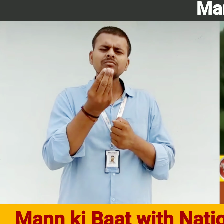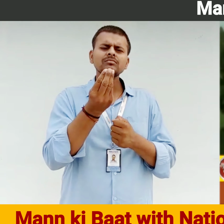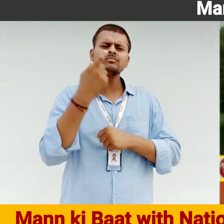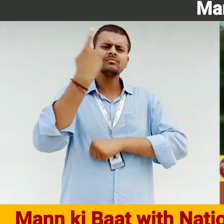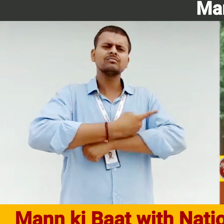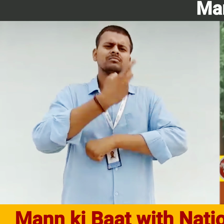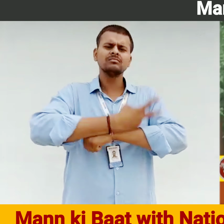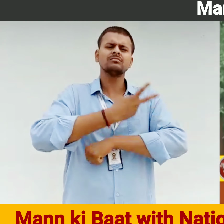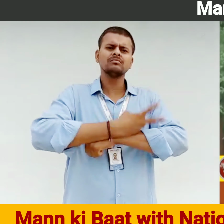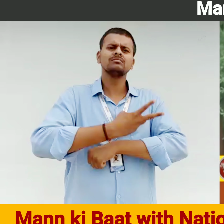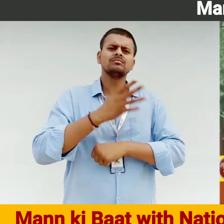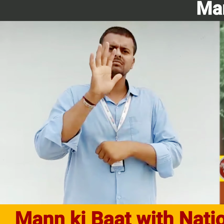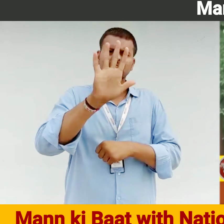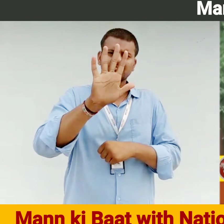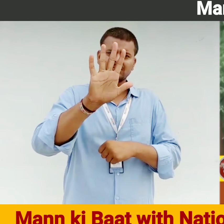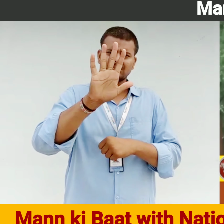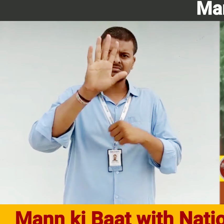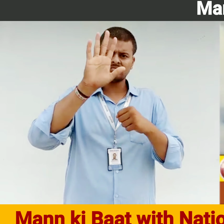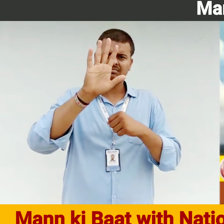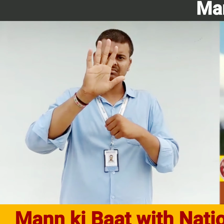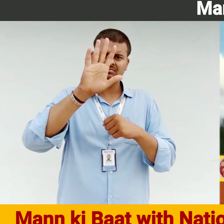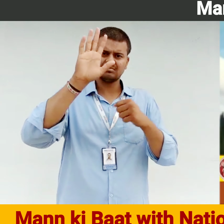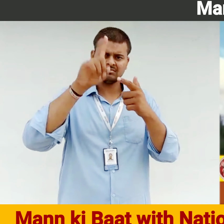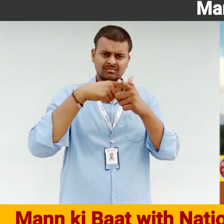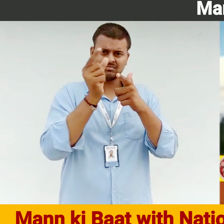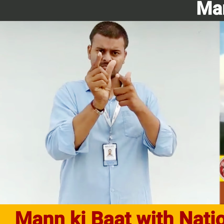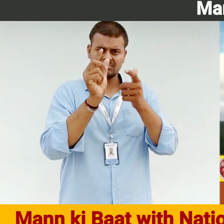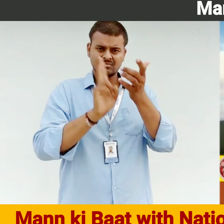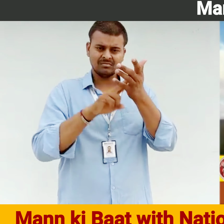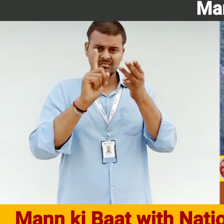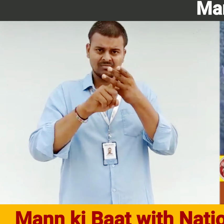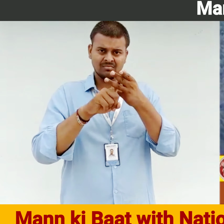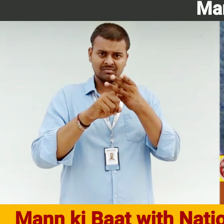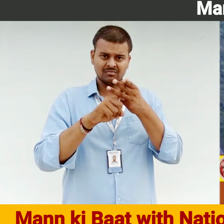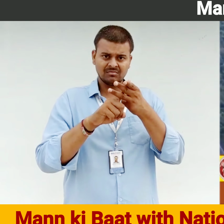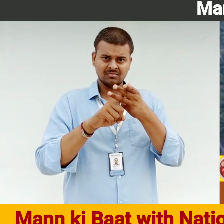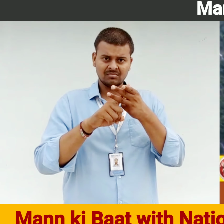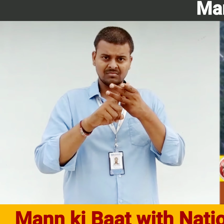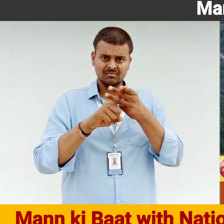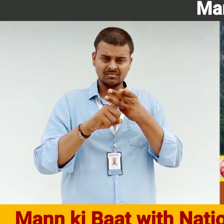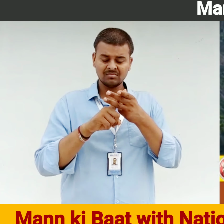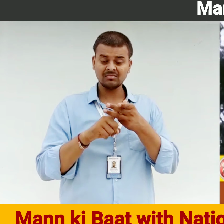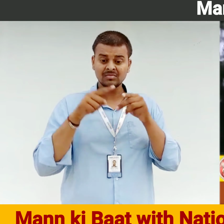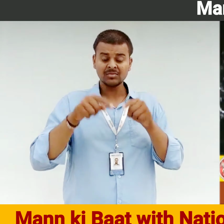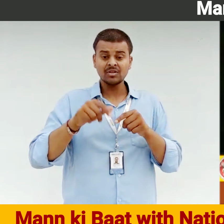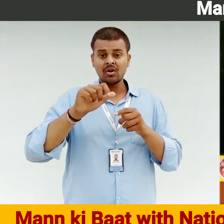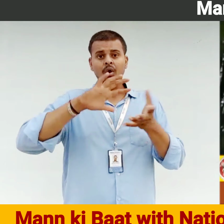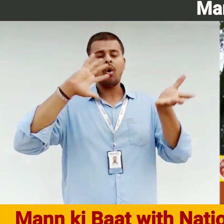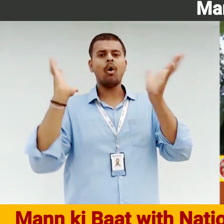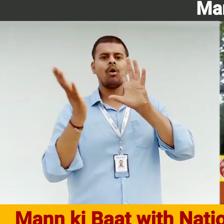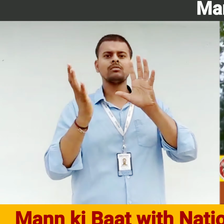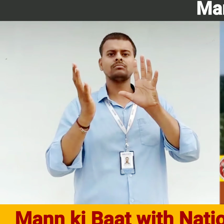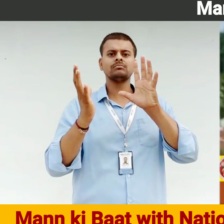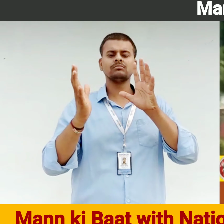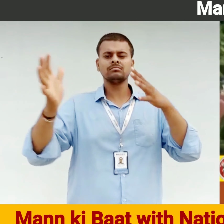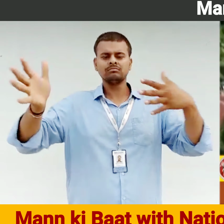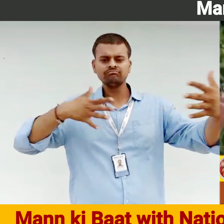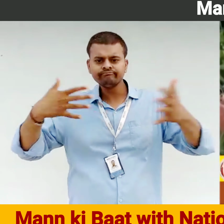दुनिया विश्व पर्यावरण दिवस मनाएगी। विश्व पर्यावरण दिवस पर इस साल की थीम